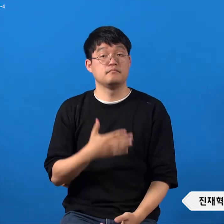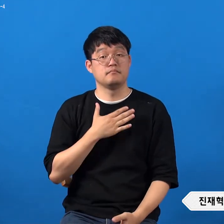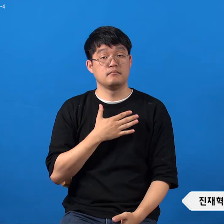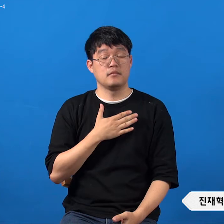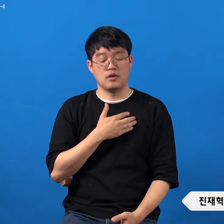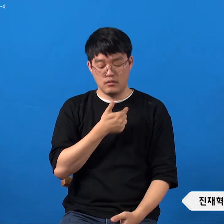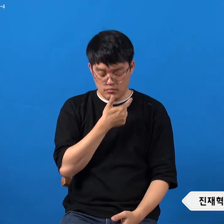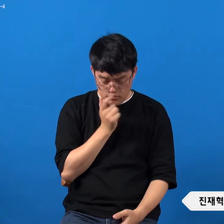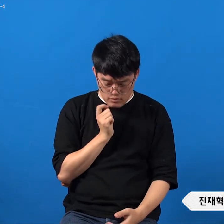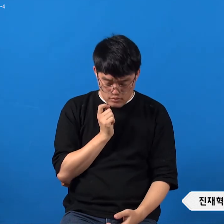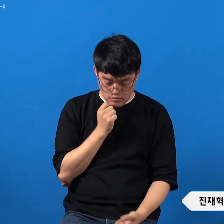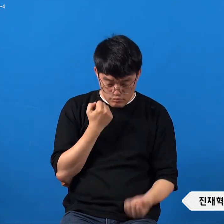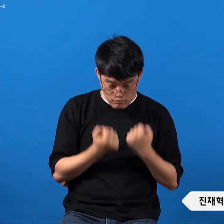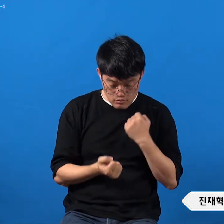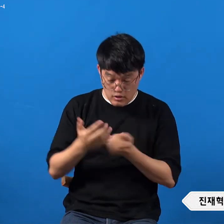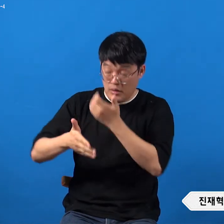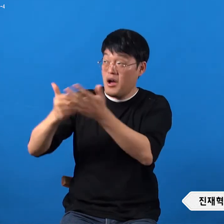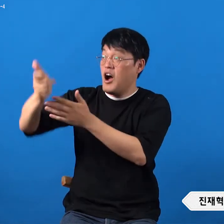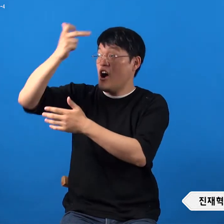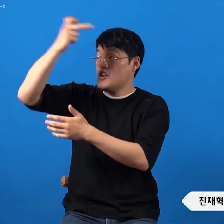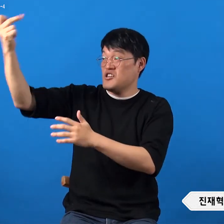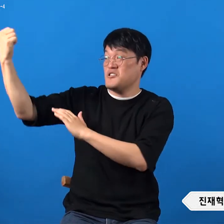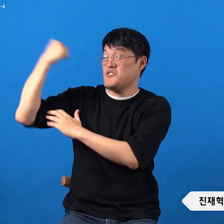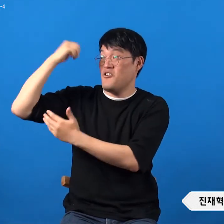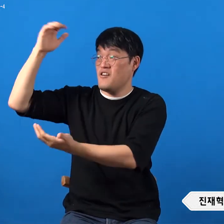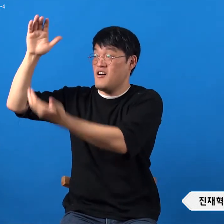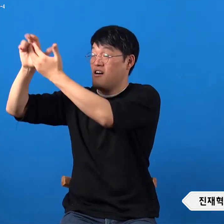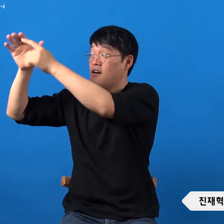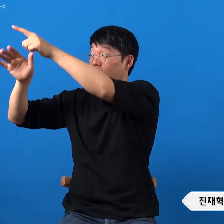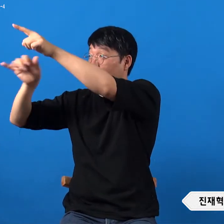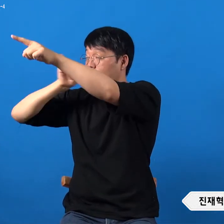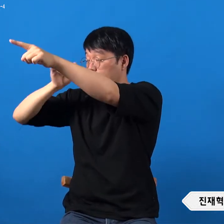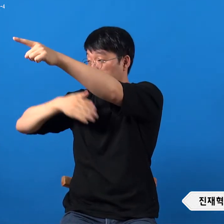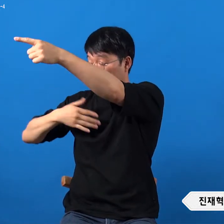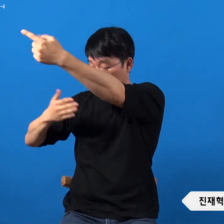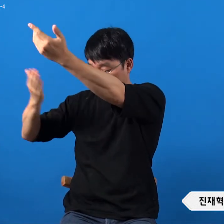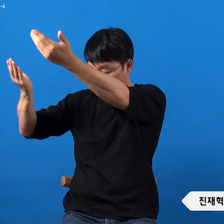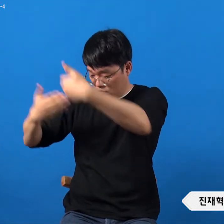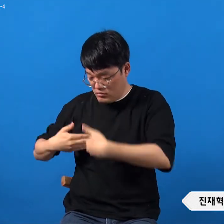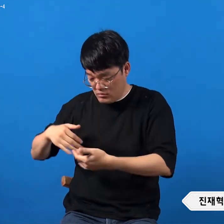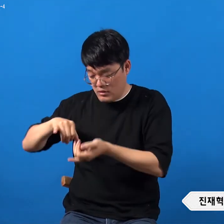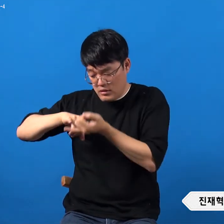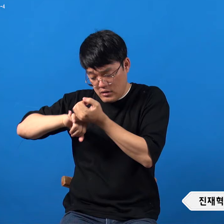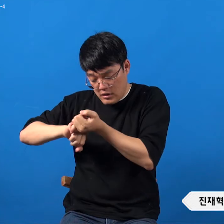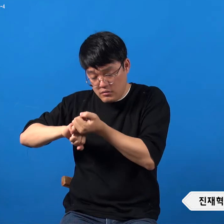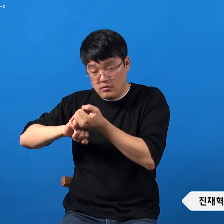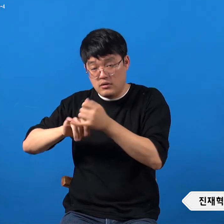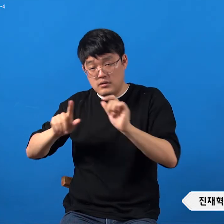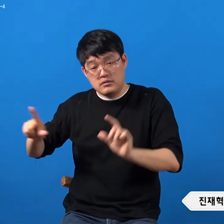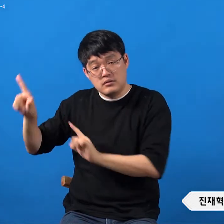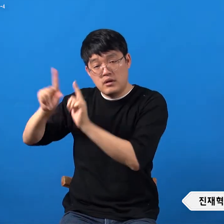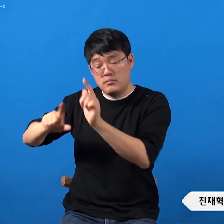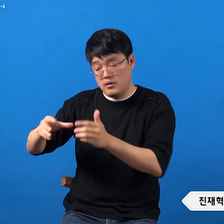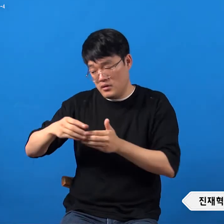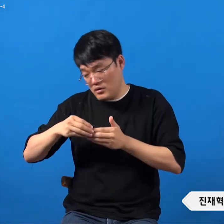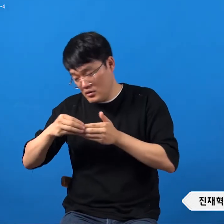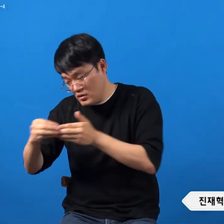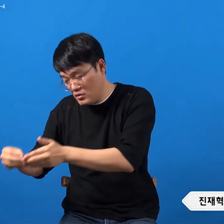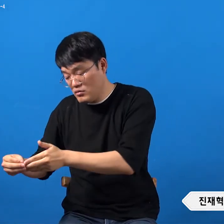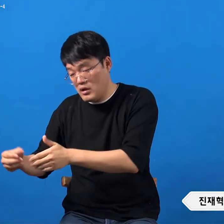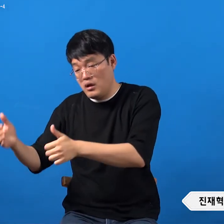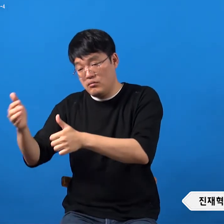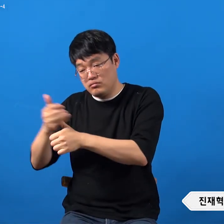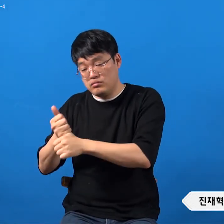이렇게 부족함에도 불구하고 하나님의 전능하심이 그런 나를 향해 끊임없이 추적하시고 그런